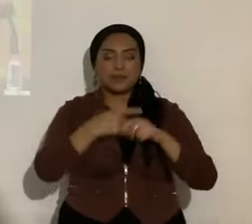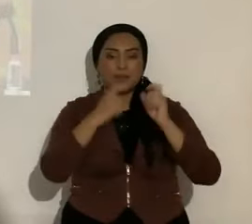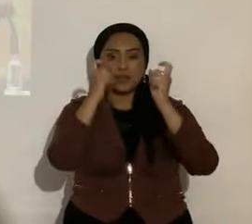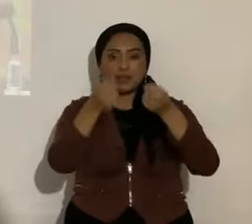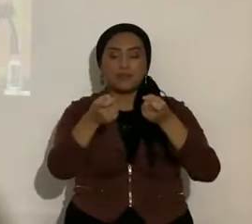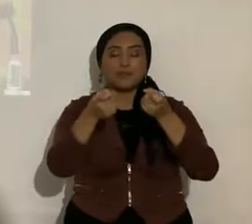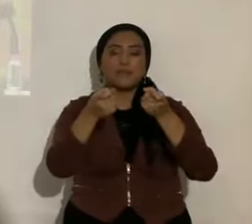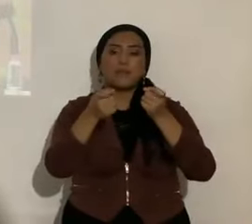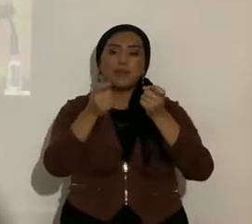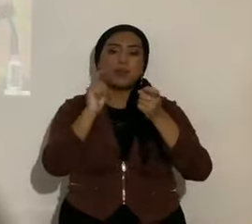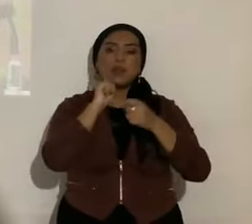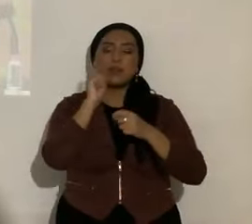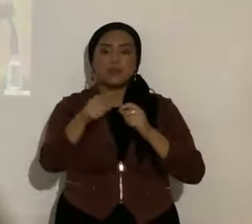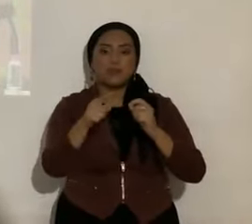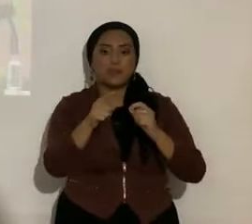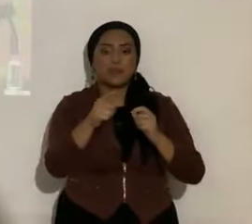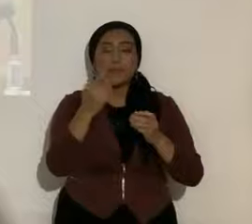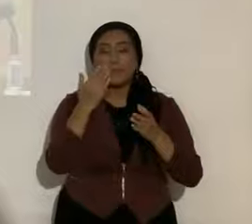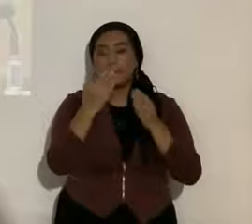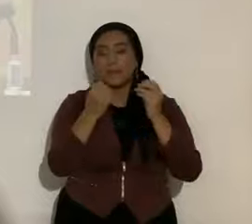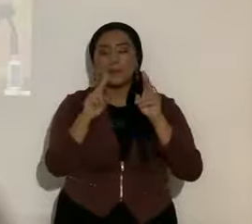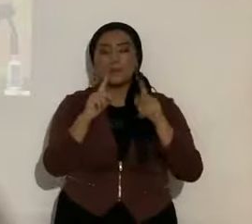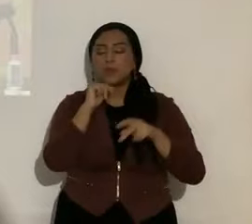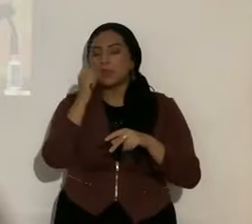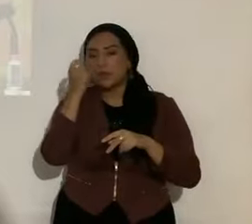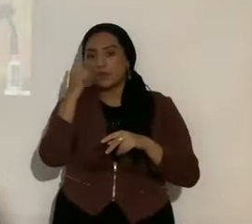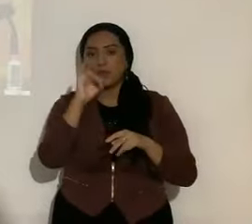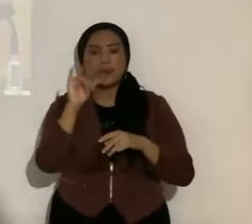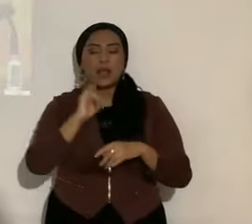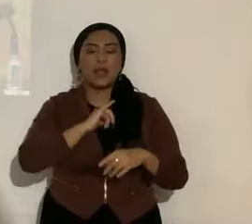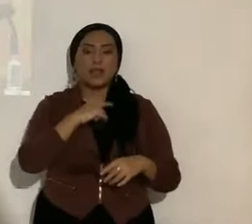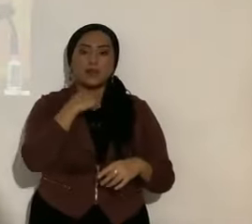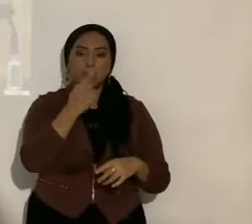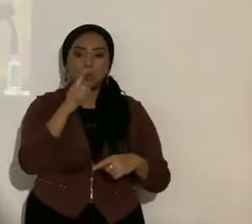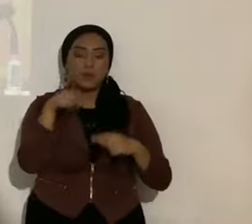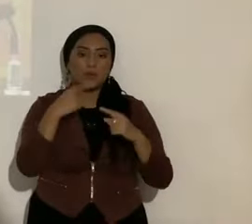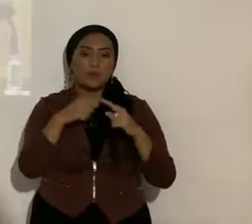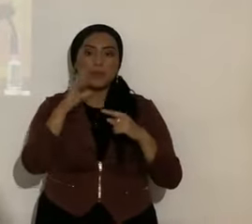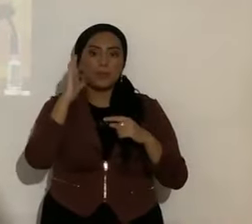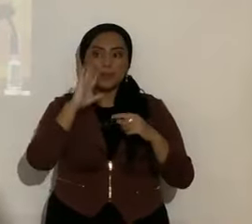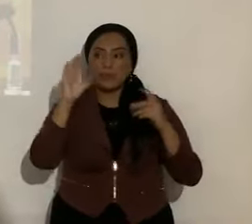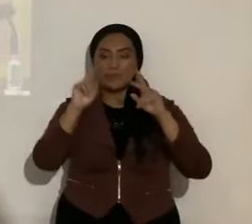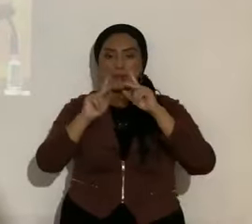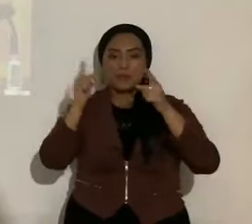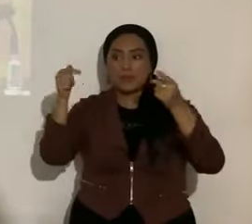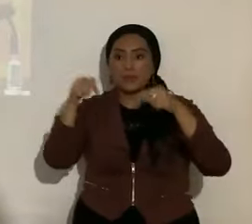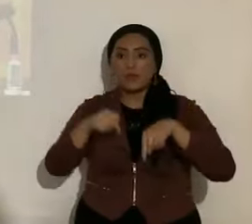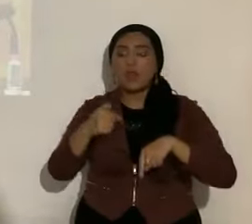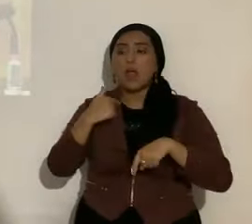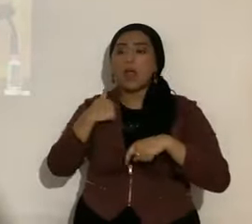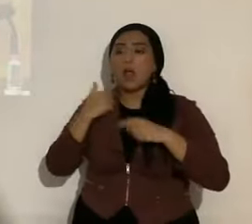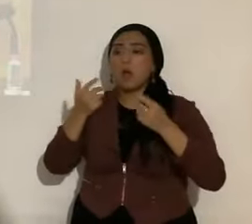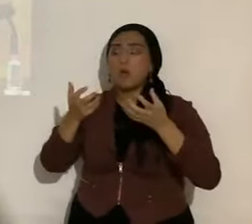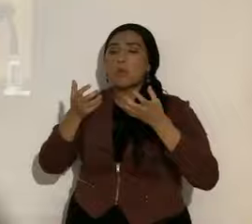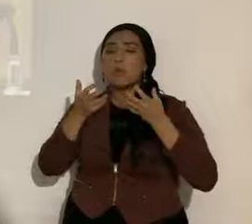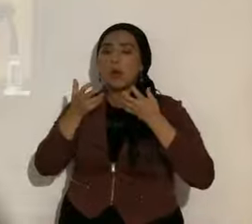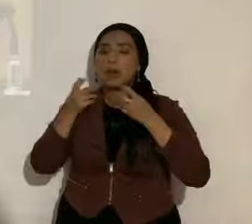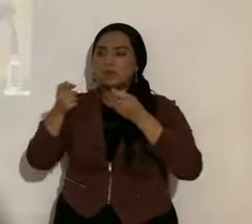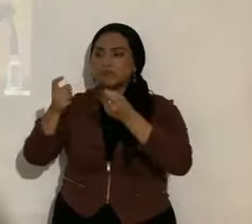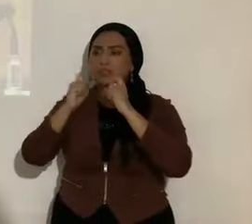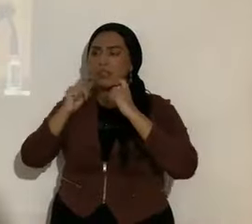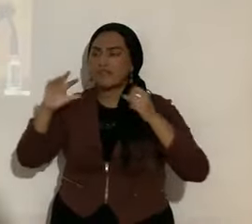indicaciones, o yo muchas veces doy indicaciones y no se entiende, como lo que yo les decía. Cuando venían las personas me decían, yo quiero la doble